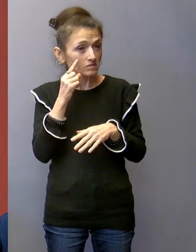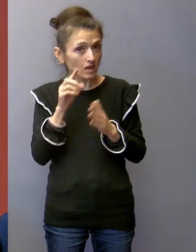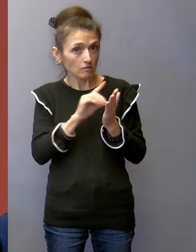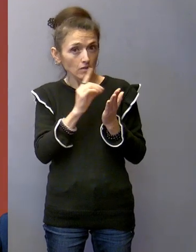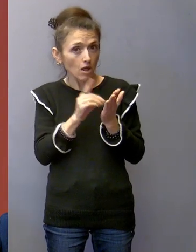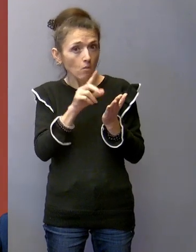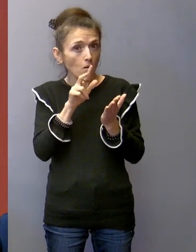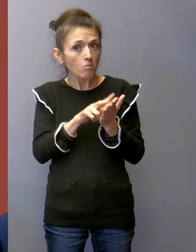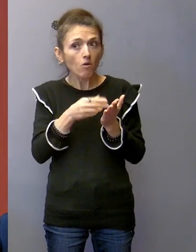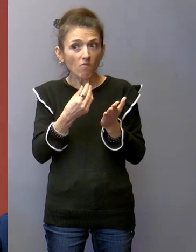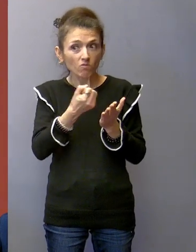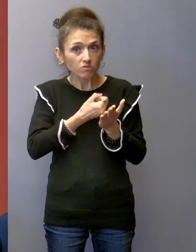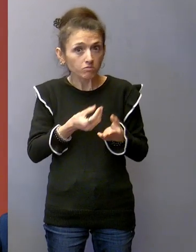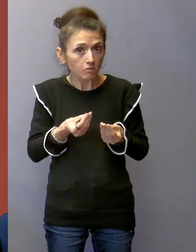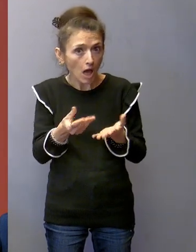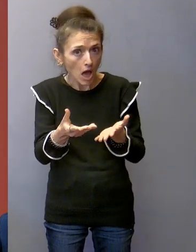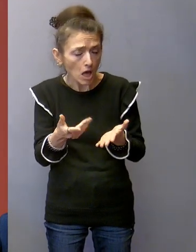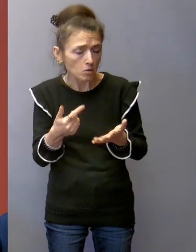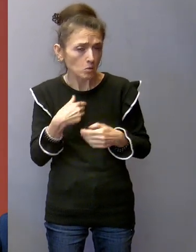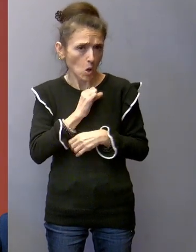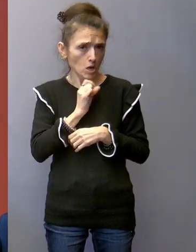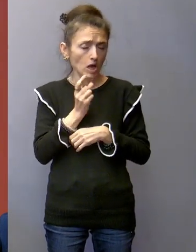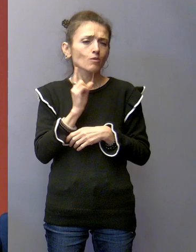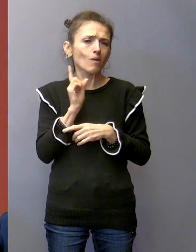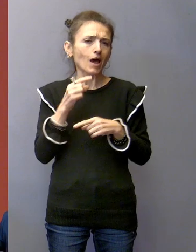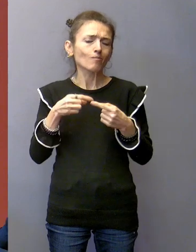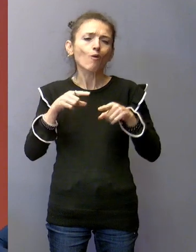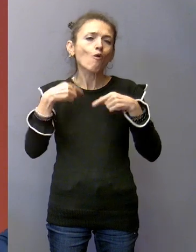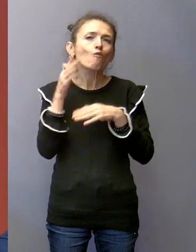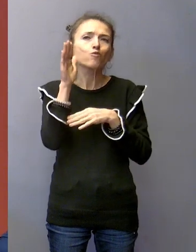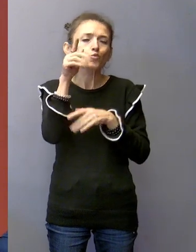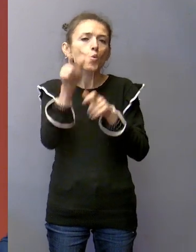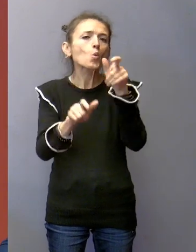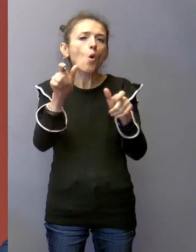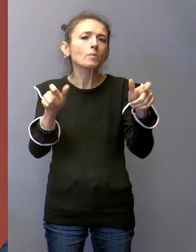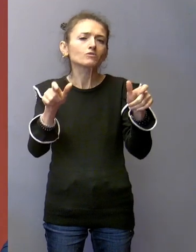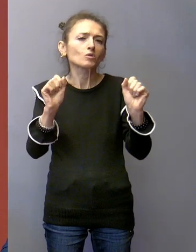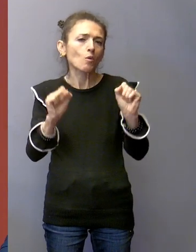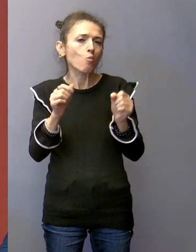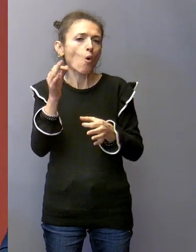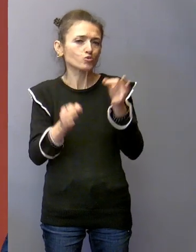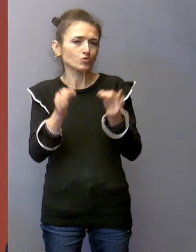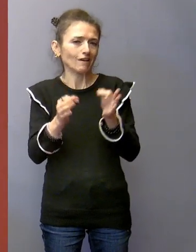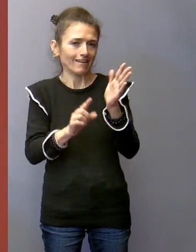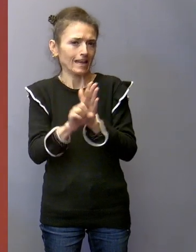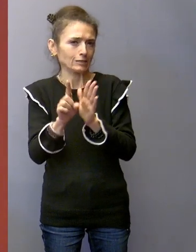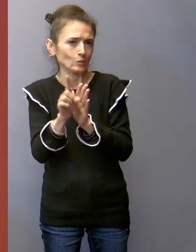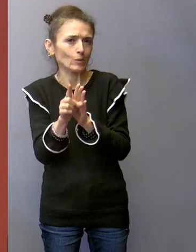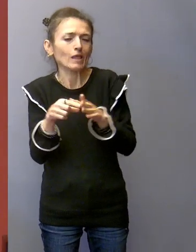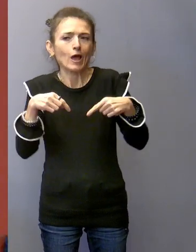per carità i posteri l'ardua sentenza Però ad oggi ad oggi e concludo